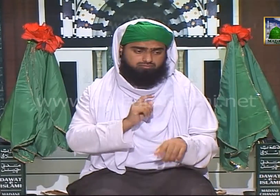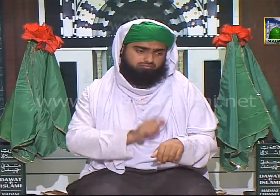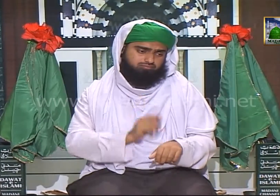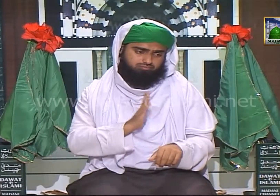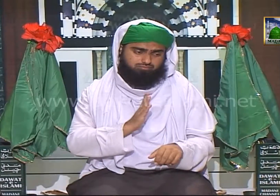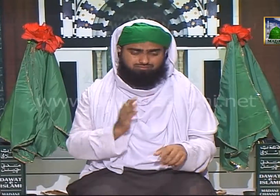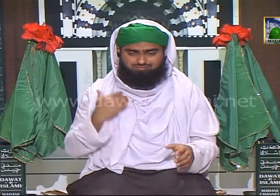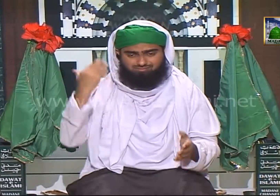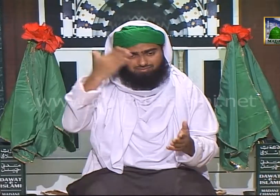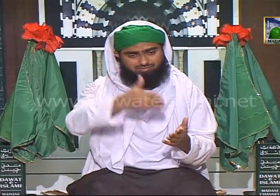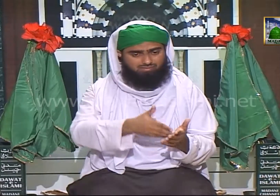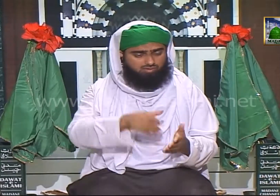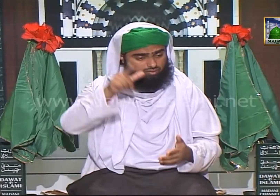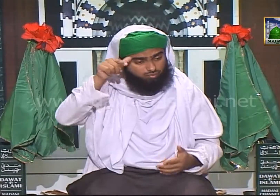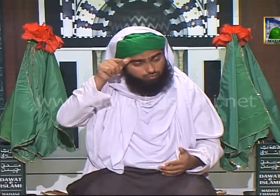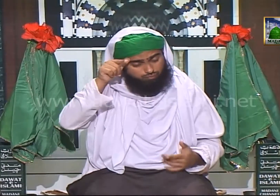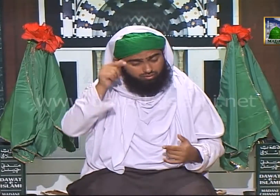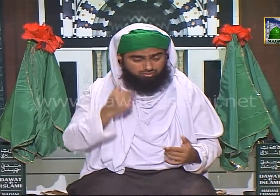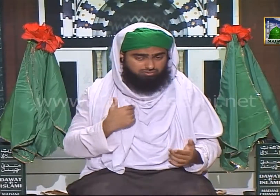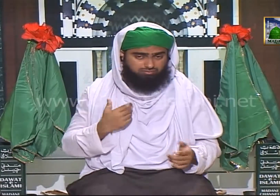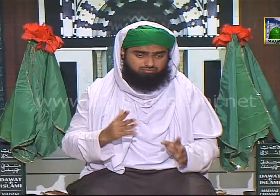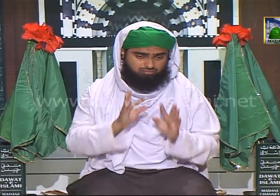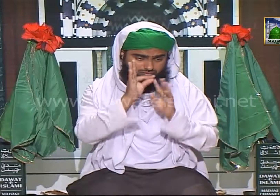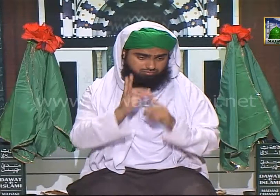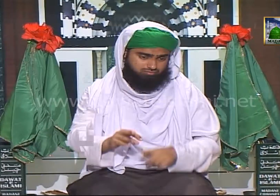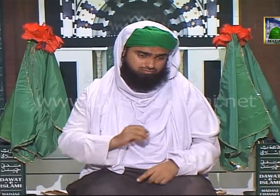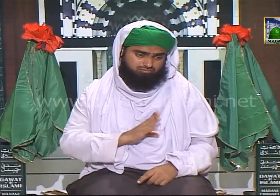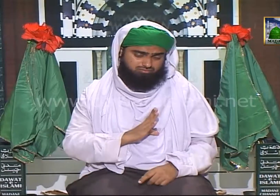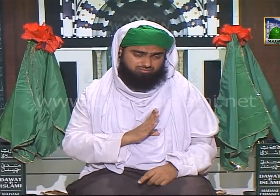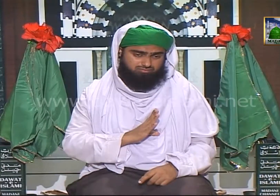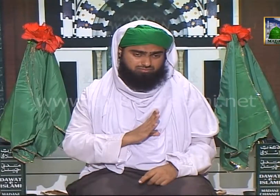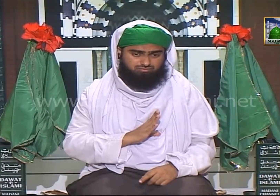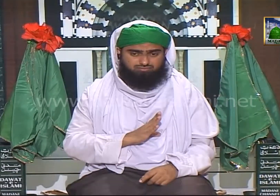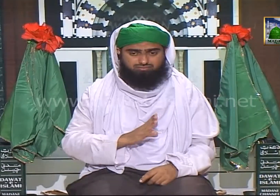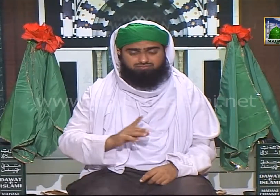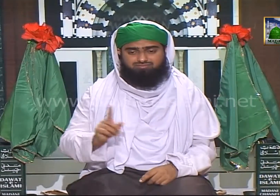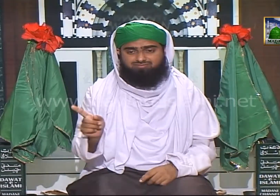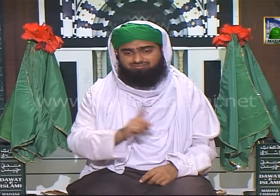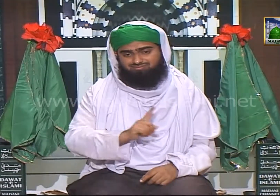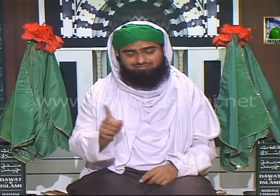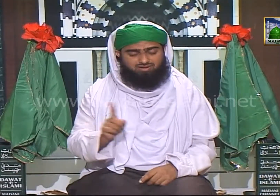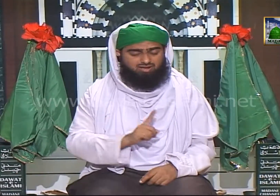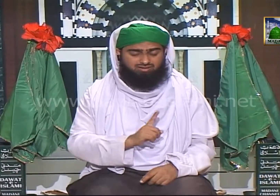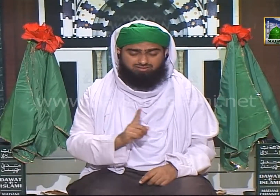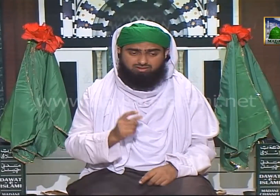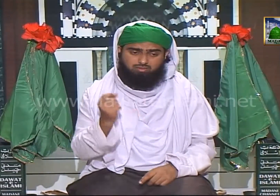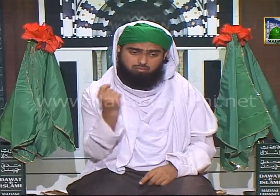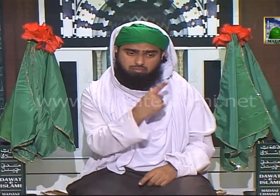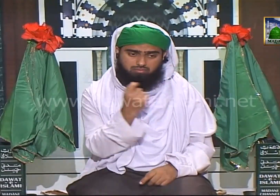ان کے سر پہ, فکر ہوتی ہے. تو ان کا یہ نہ کہیں کہ یہ نظرانے اوپر چلتے, نہیں, یہ بیچارے تنخواہوں پر گزارا کرتے ہیں, اور ان کی تنخواہیں ویسے بہت تھوڑی